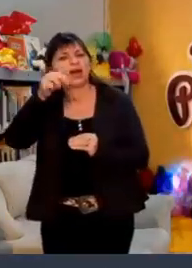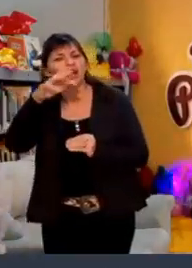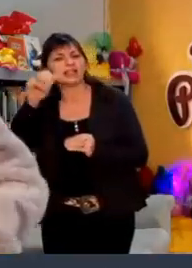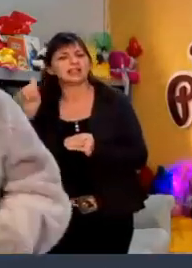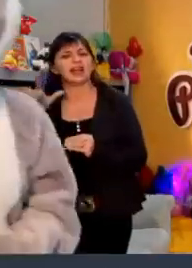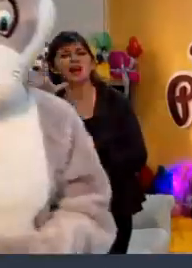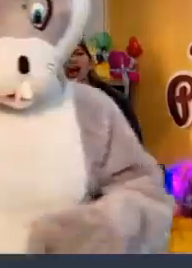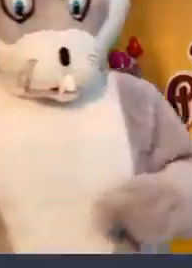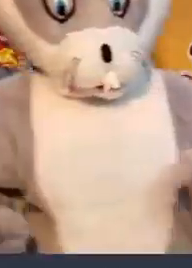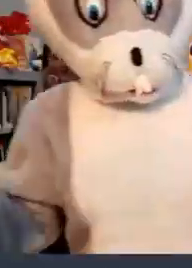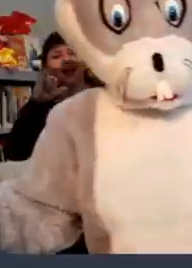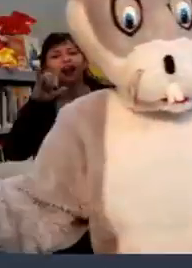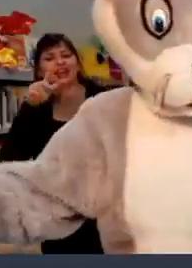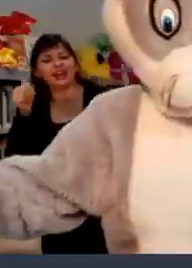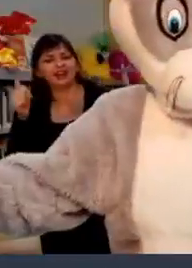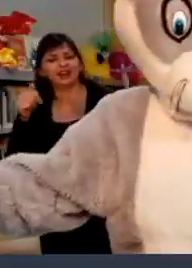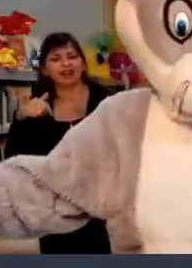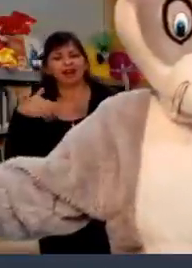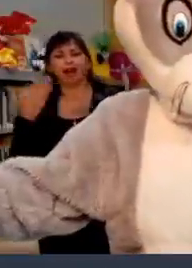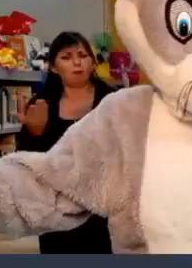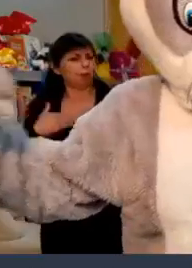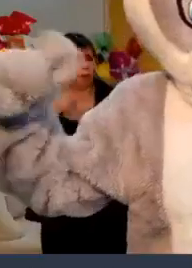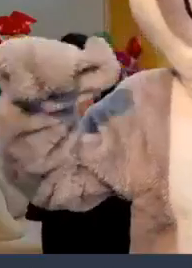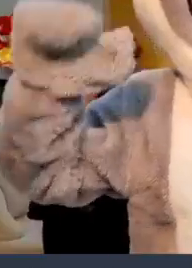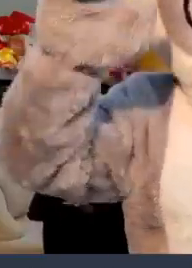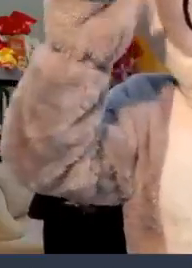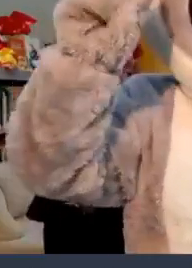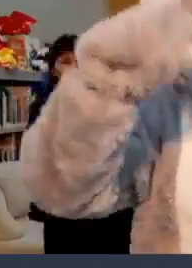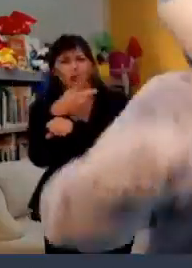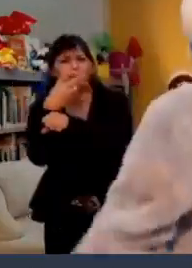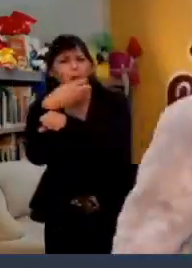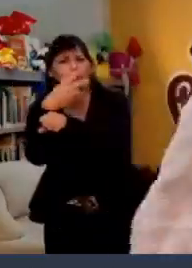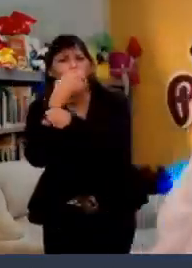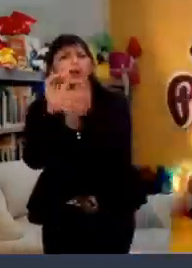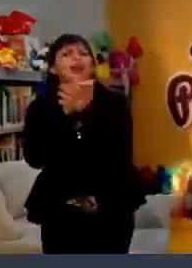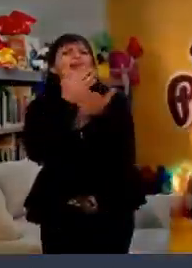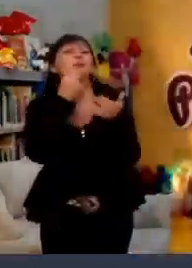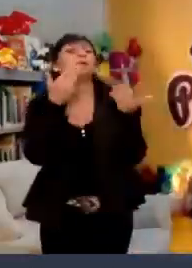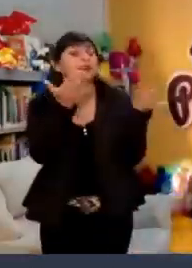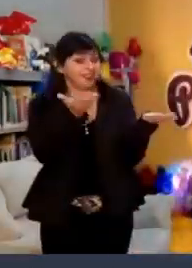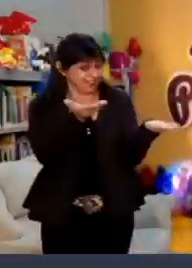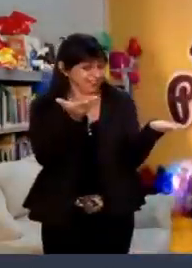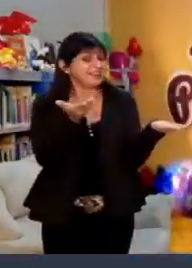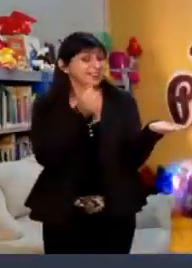Liliane Vaz, para o Marcelo Camelinho. Não, ninguém viu?